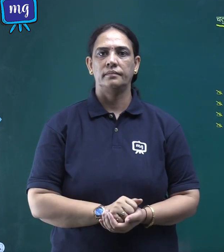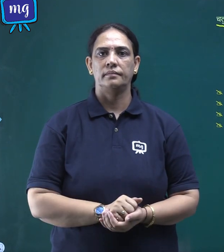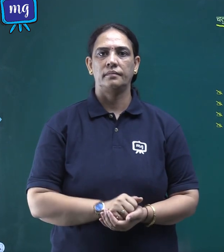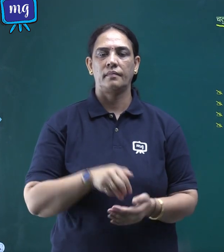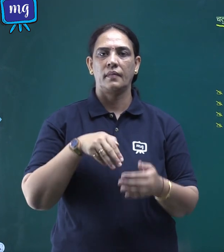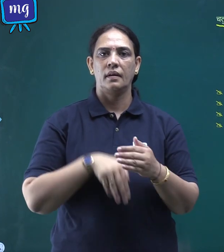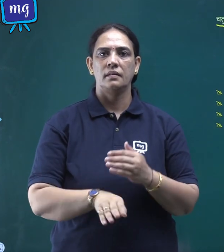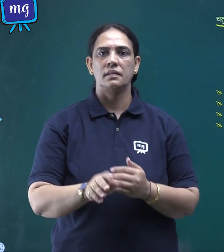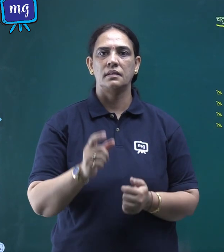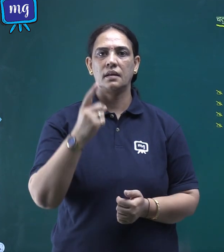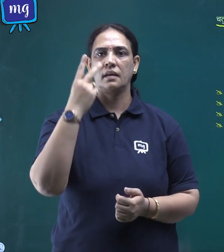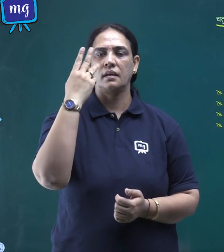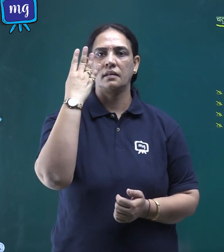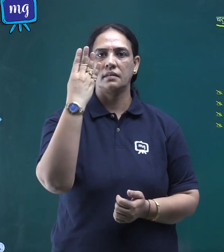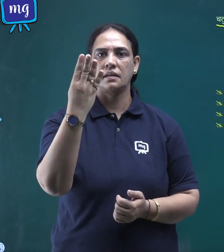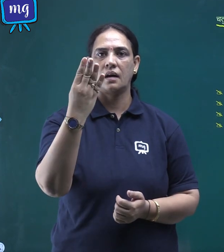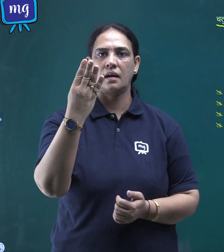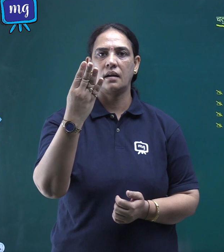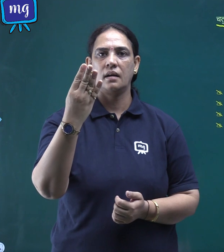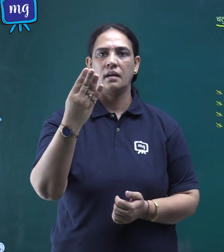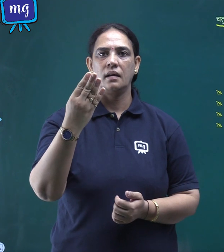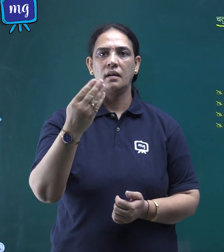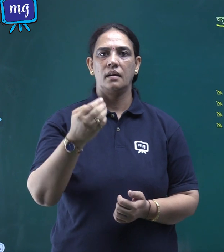जिसके चार शीर्ष